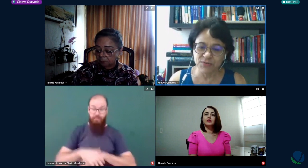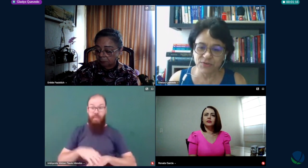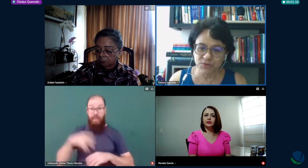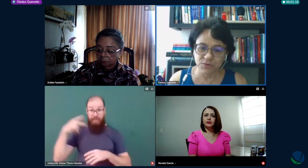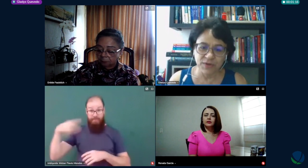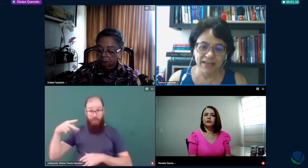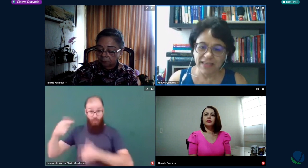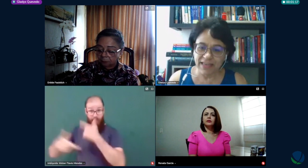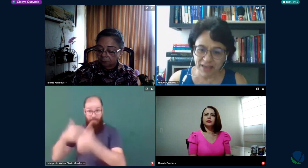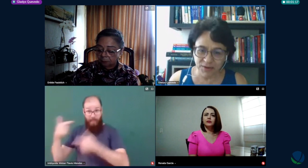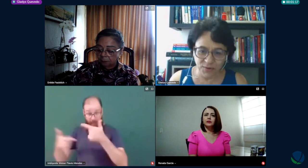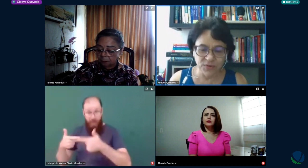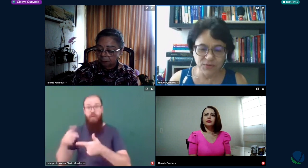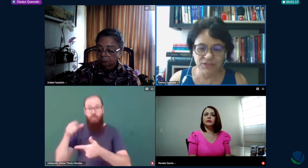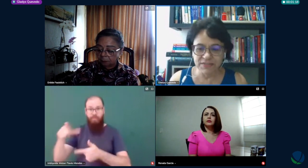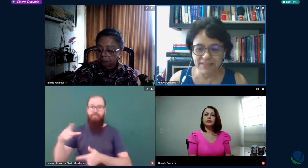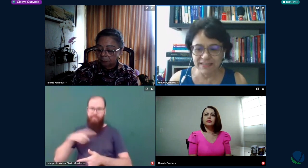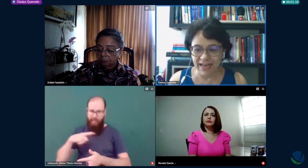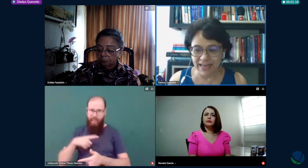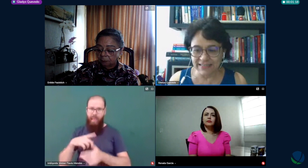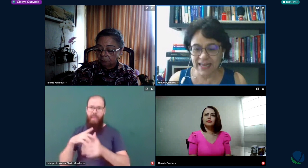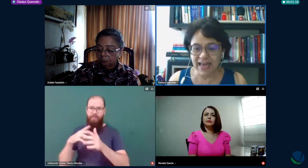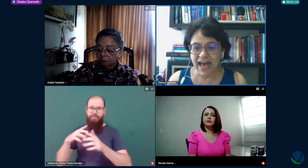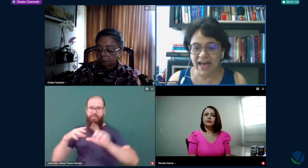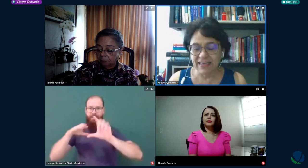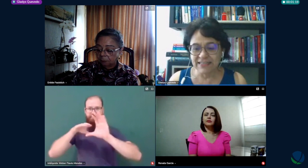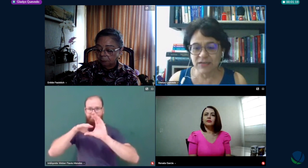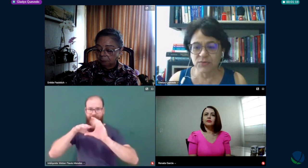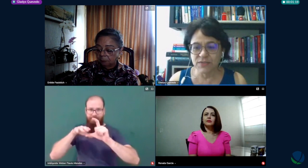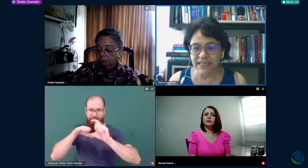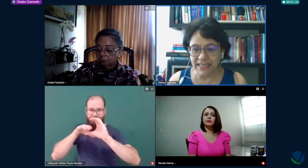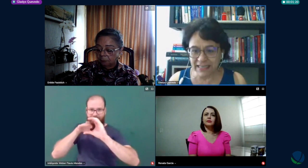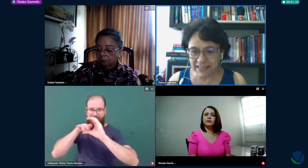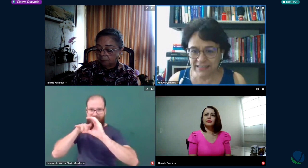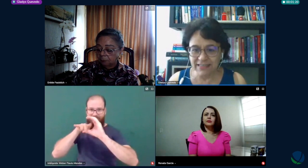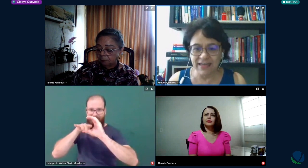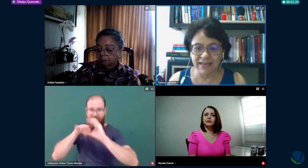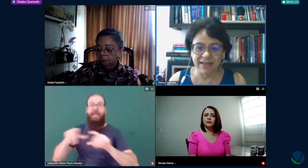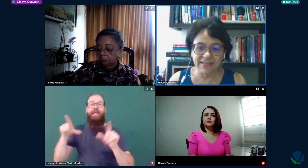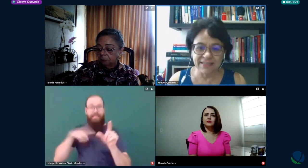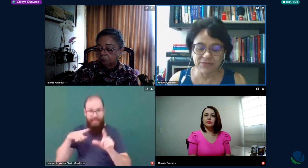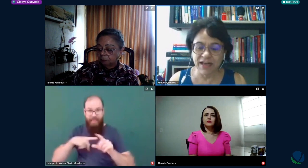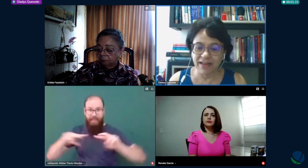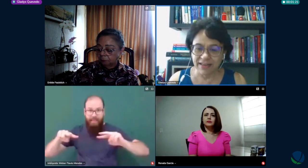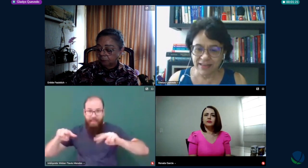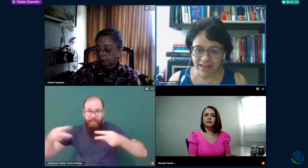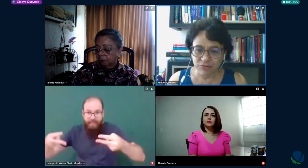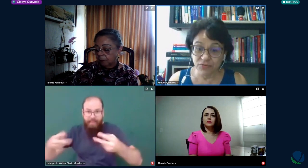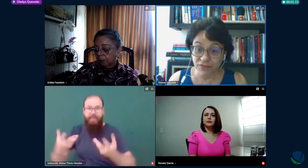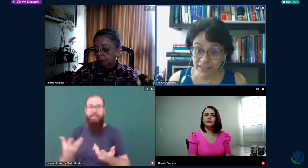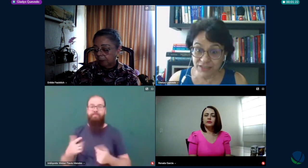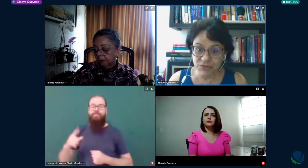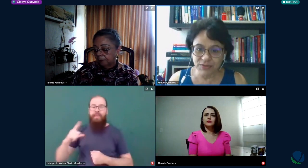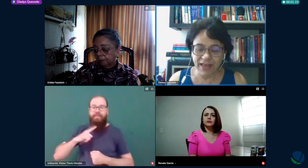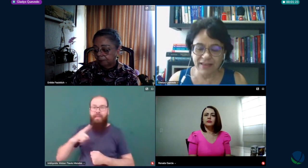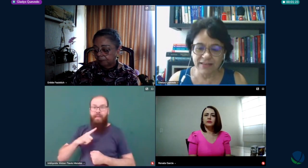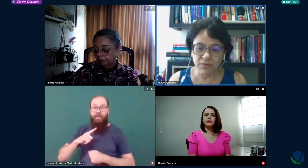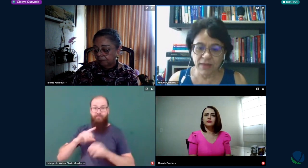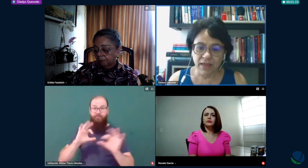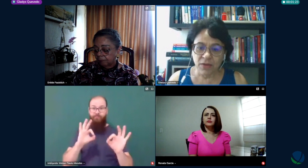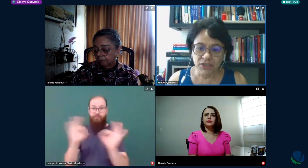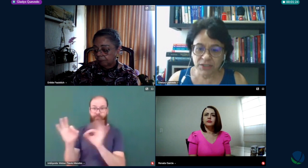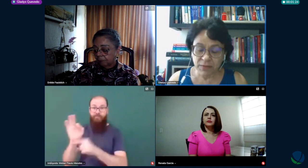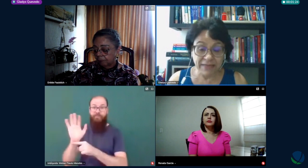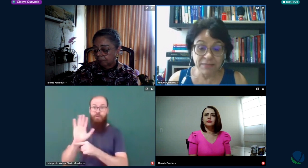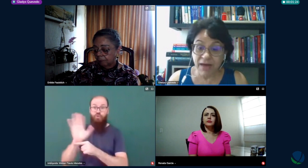os recursos do QR Code, você traz a questão dos links, a questão do vídeo, né?